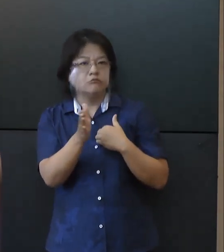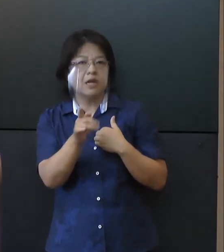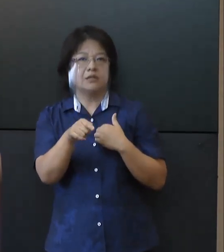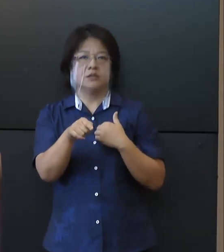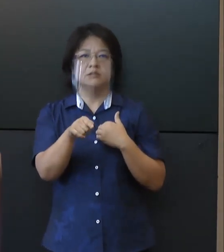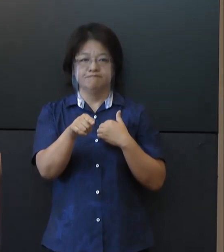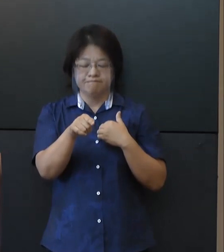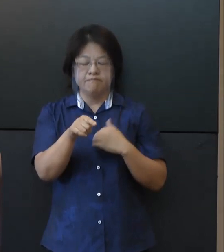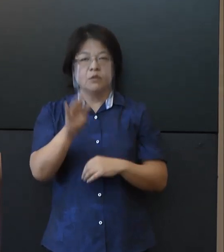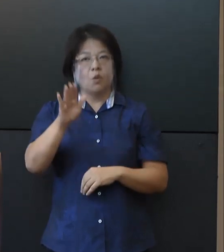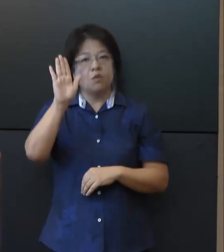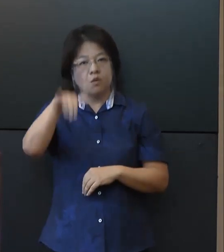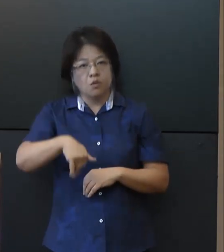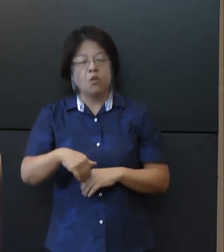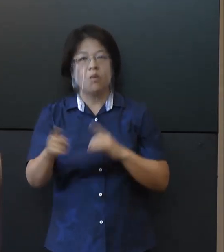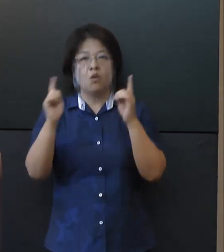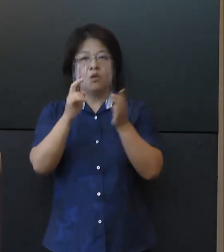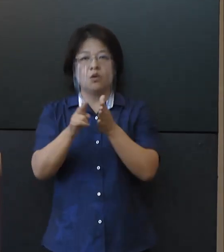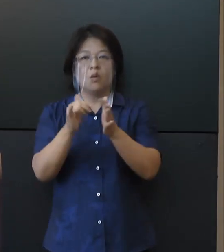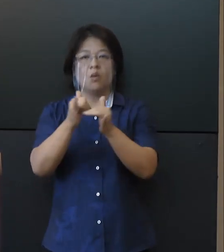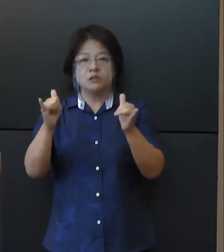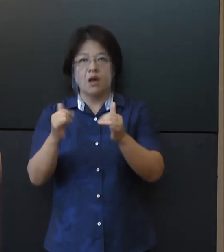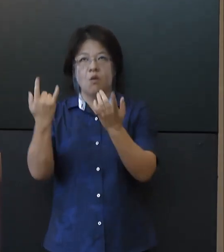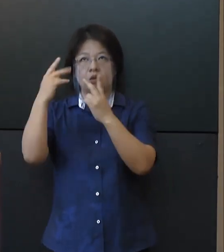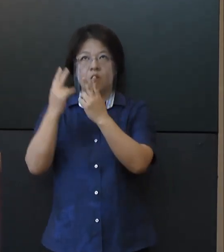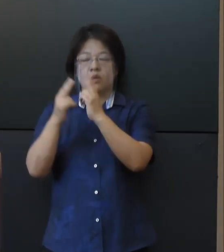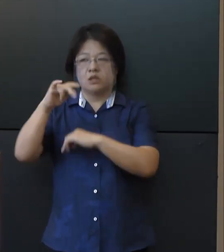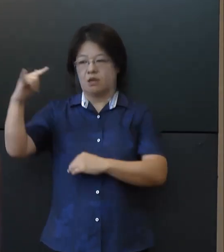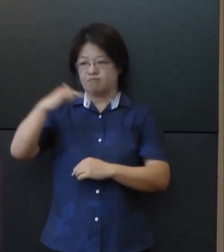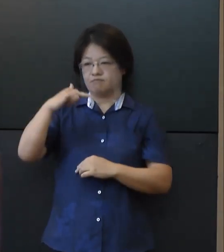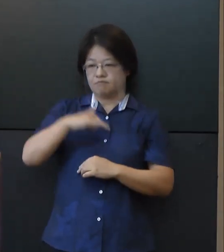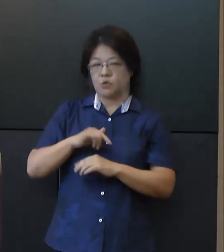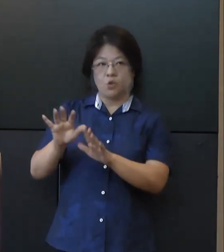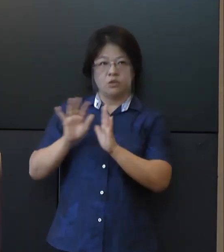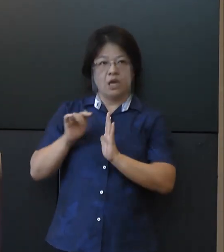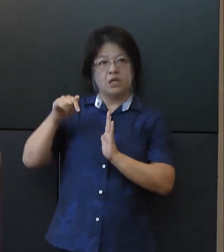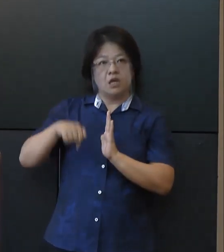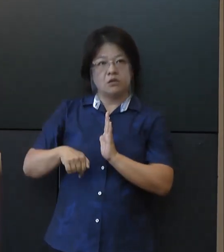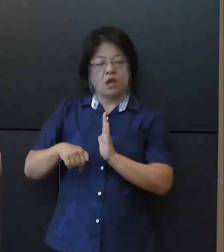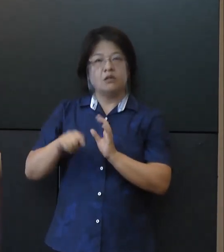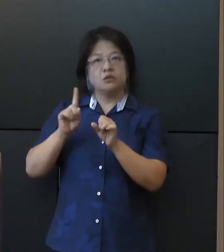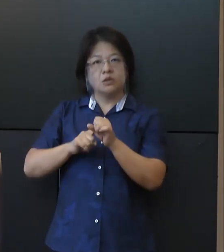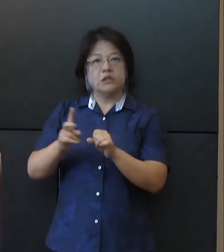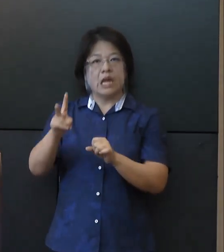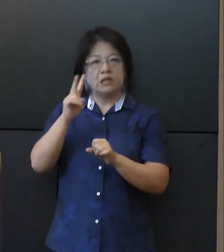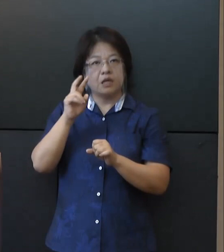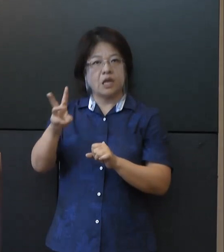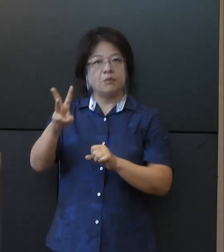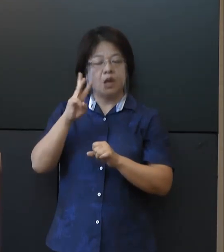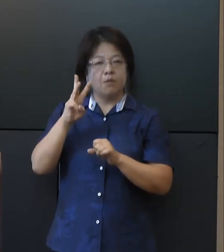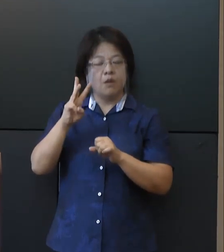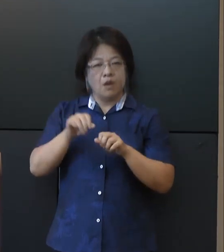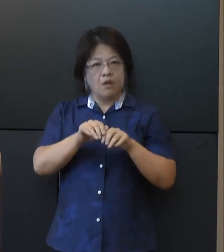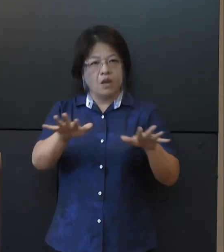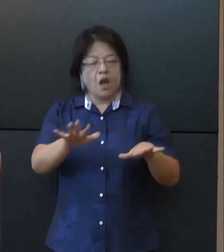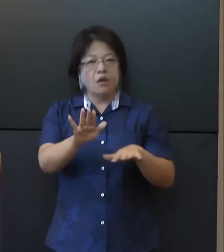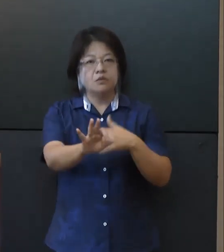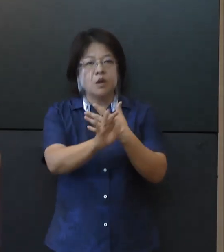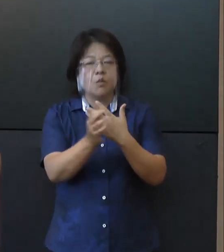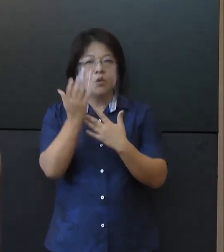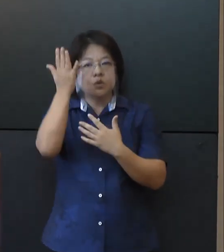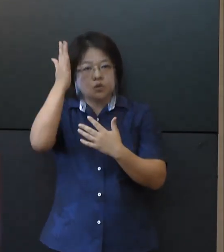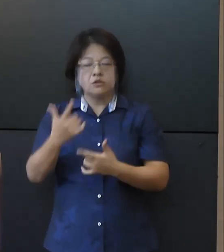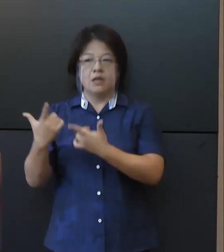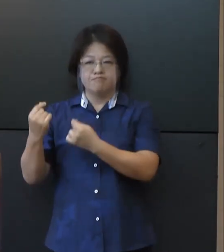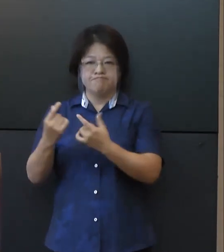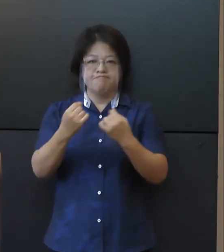であり、今後の旅行者の受け入れにあたっては第2波第3波の到来を見据え、しっかりとした